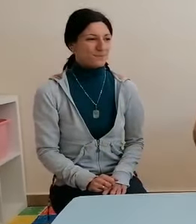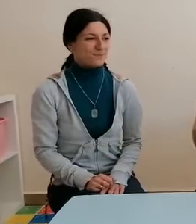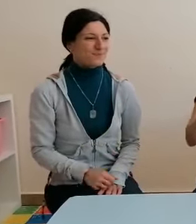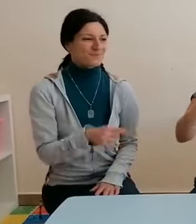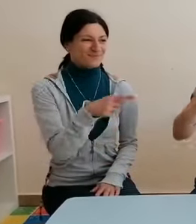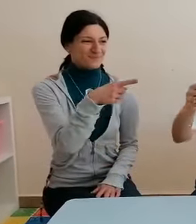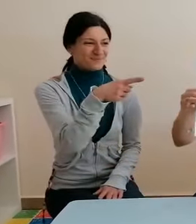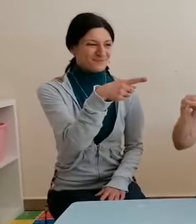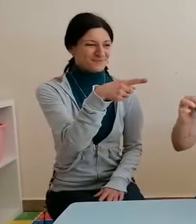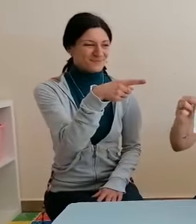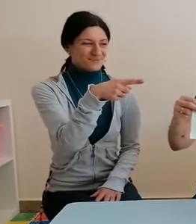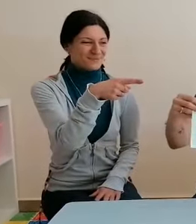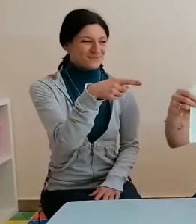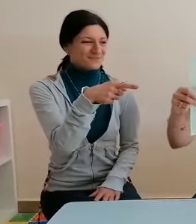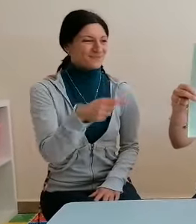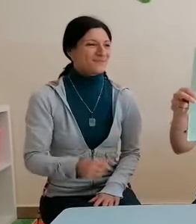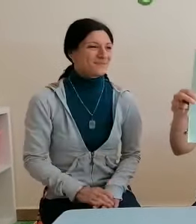Scusate,